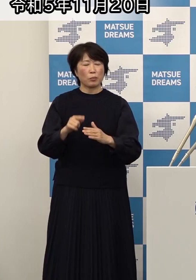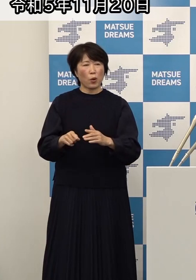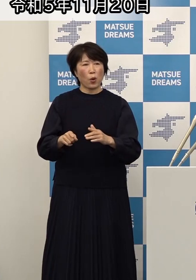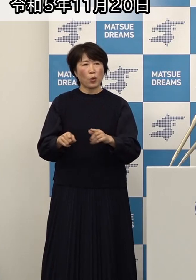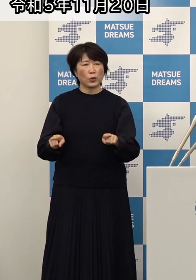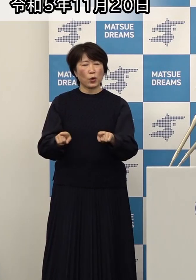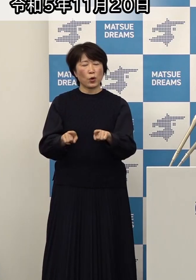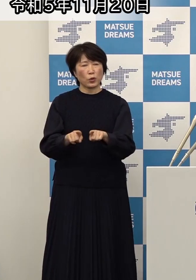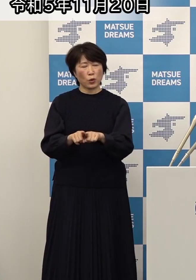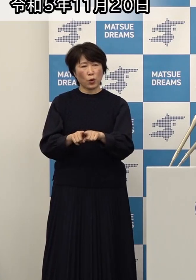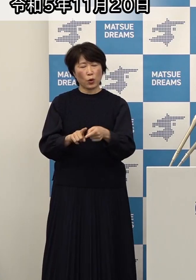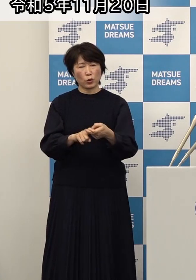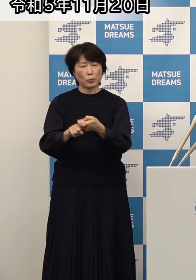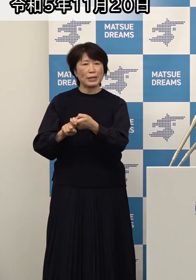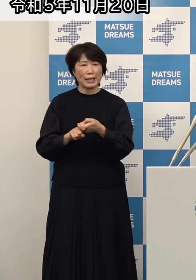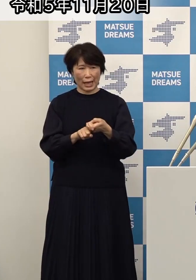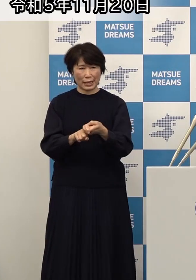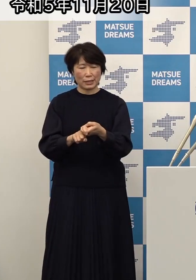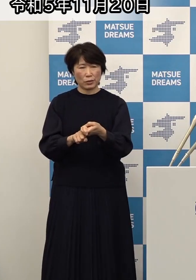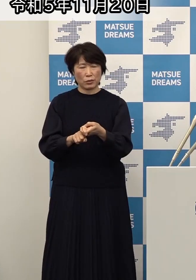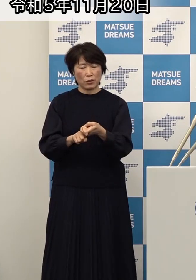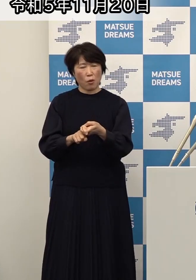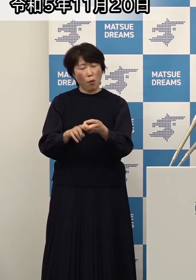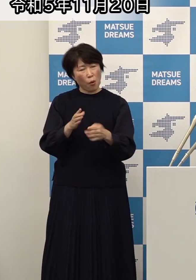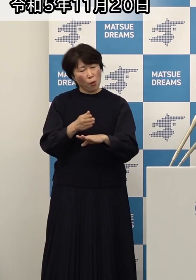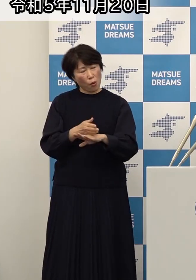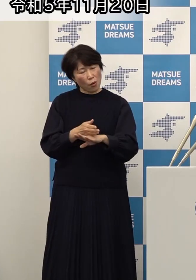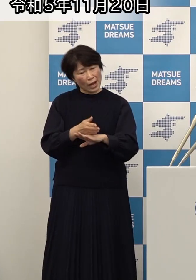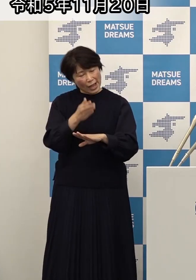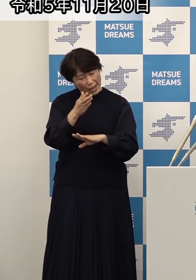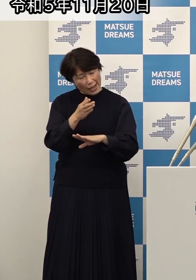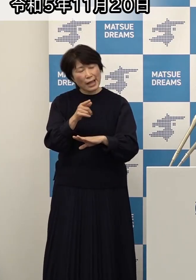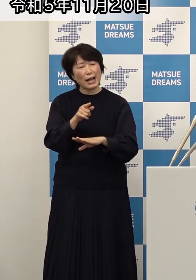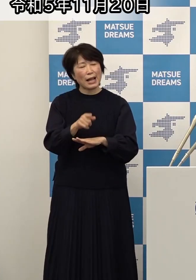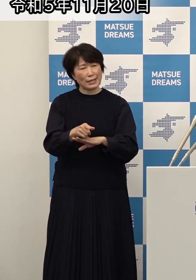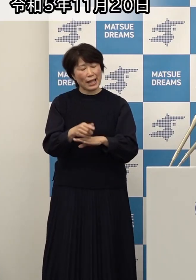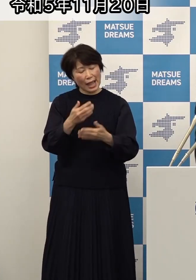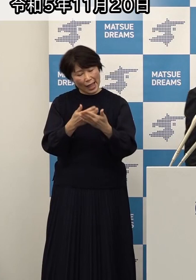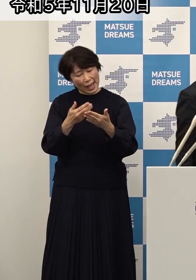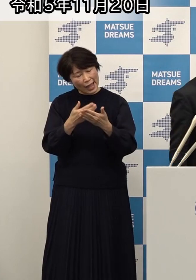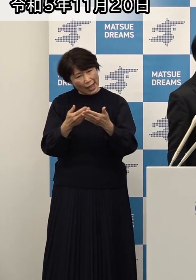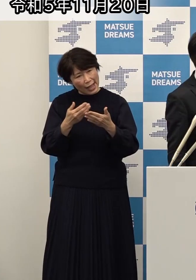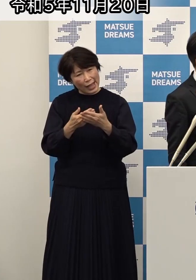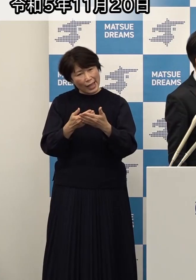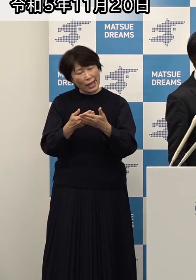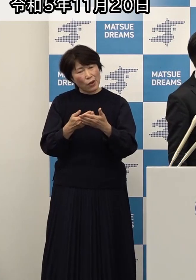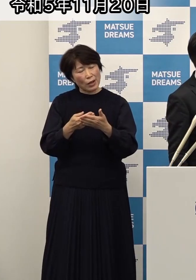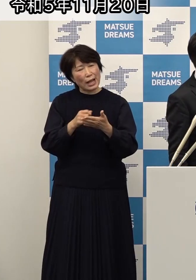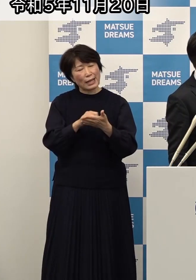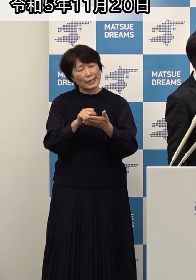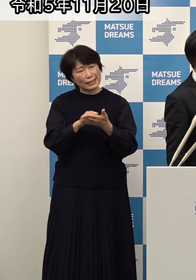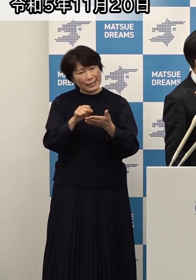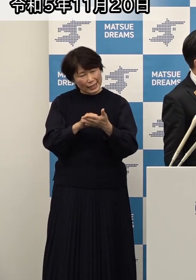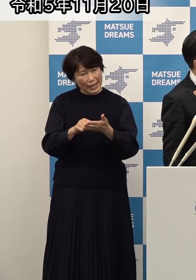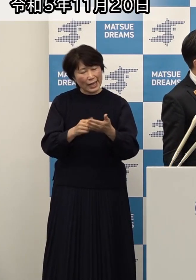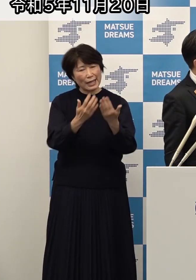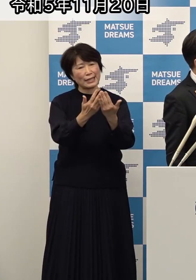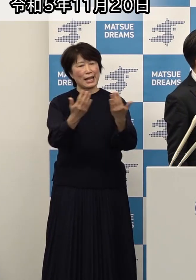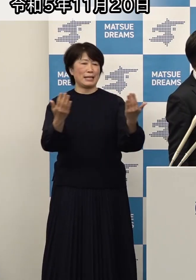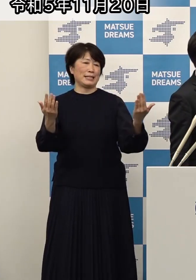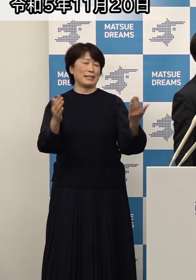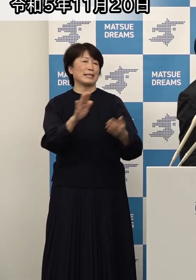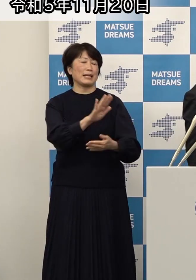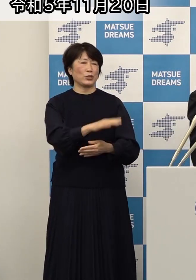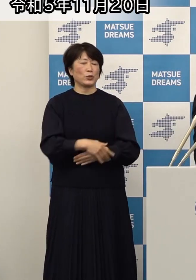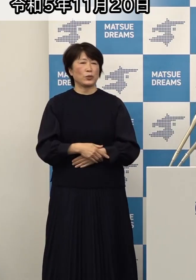されたことのお礼でですね、お子さんたちが描いた絵の展示ということでございます。